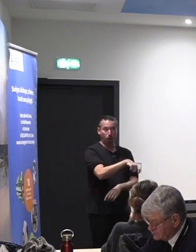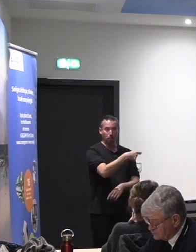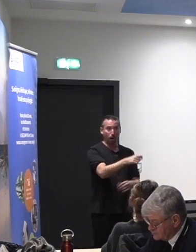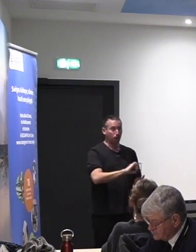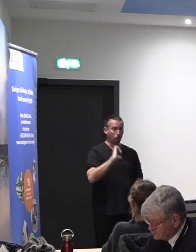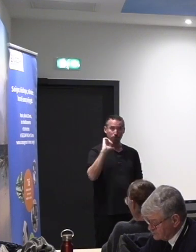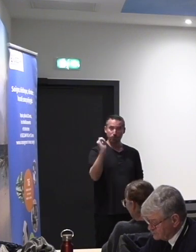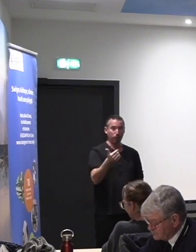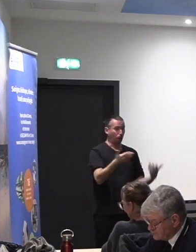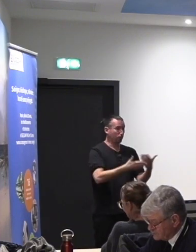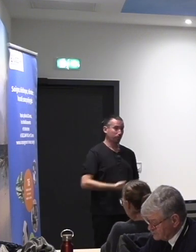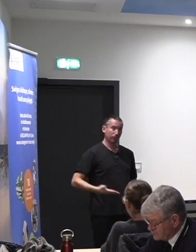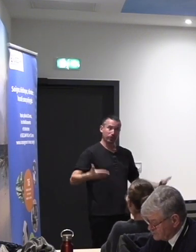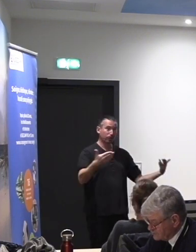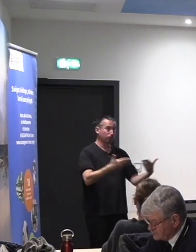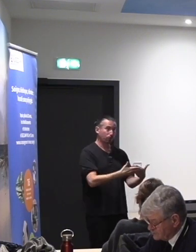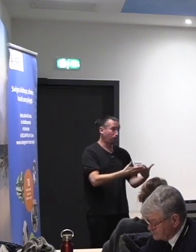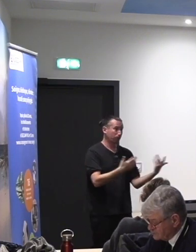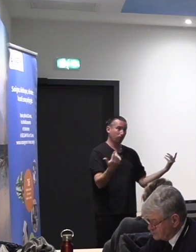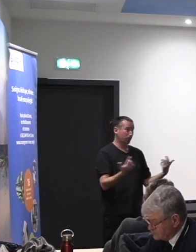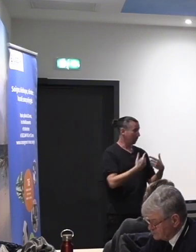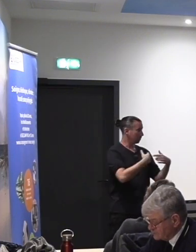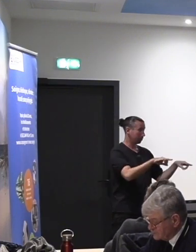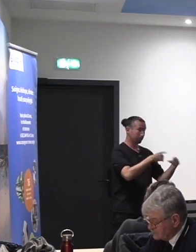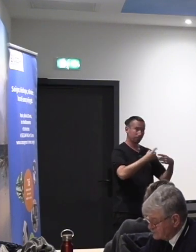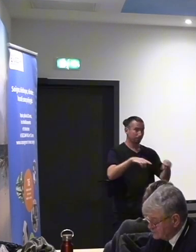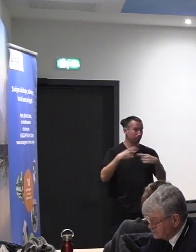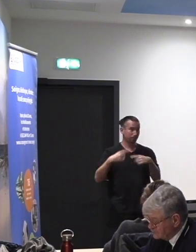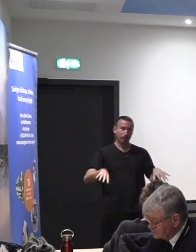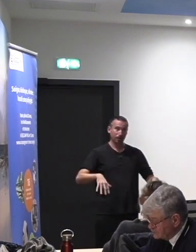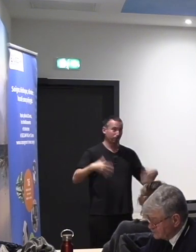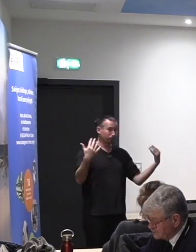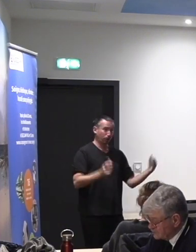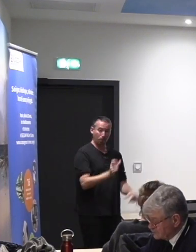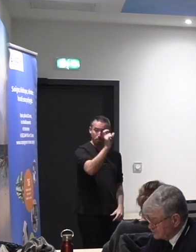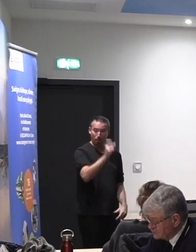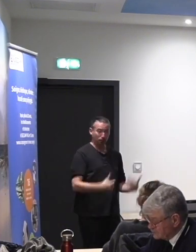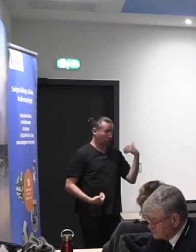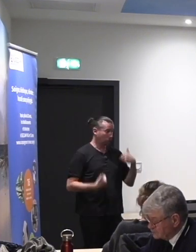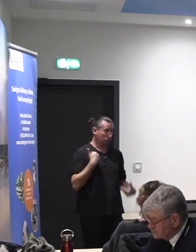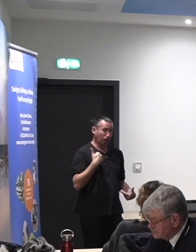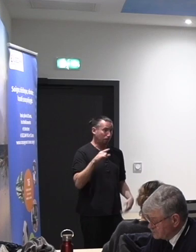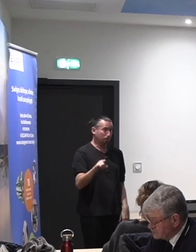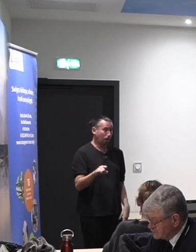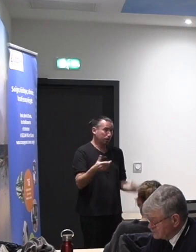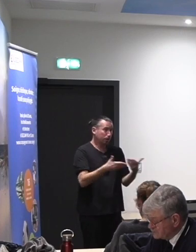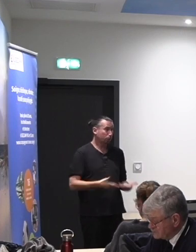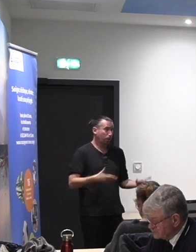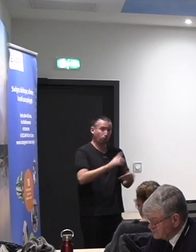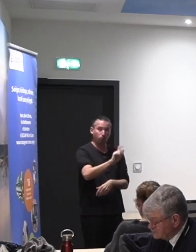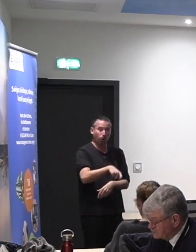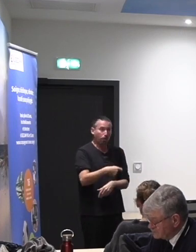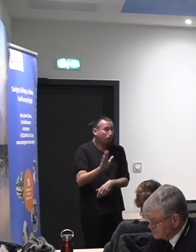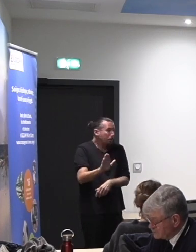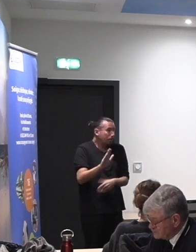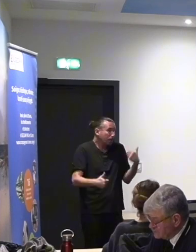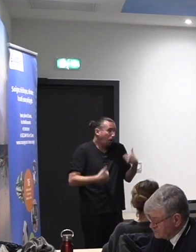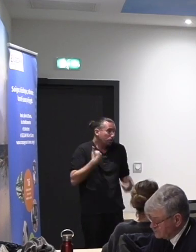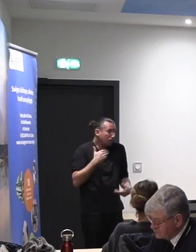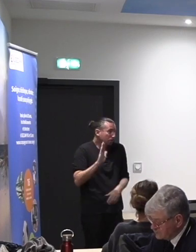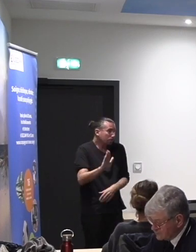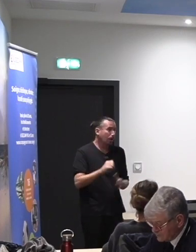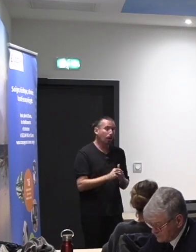se valent. Donc, la personne handicapée est dans un état normal de handicap, malheureux, ou héréditaire,